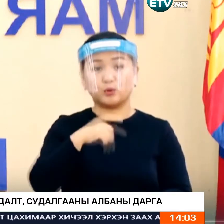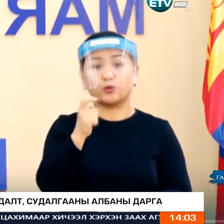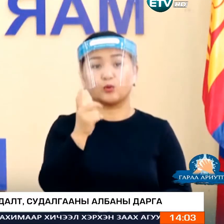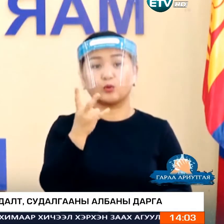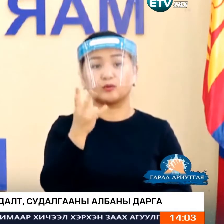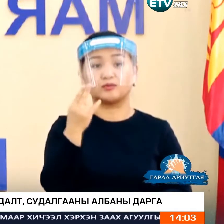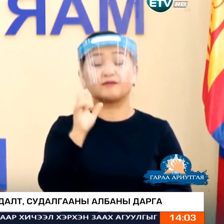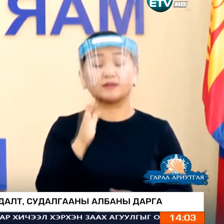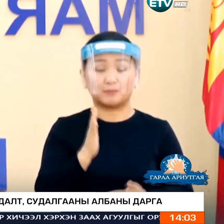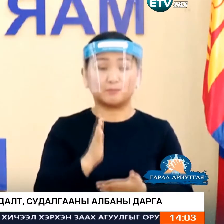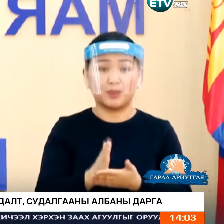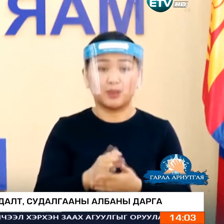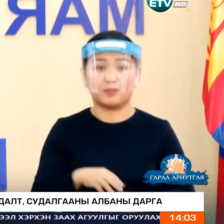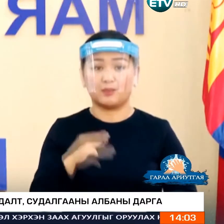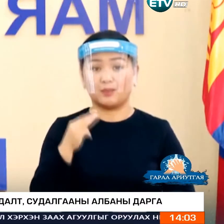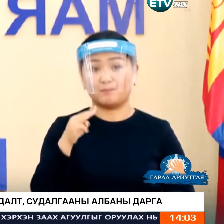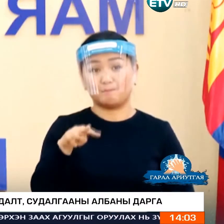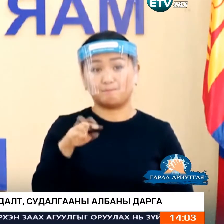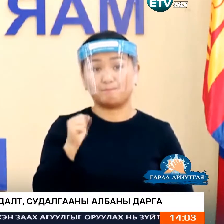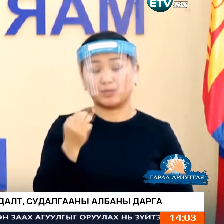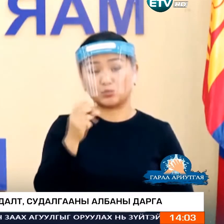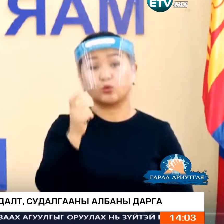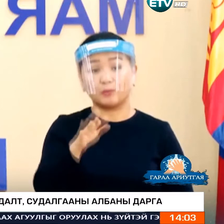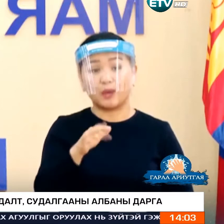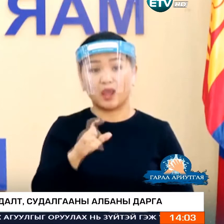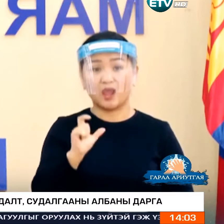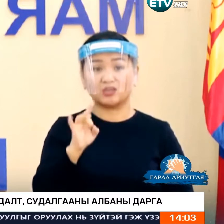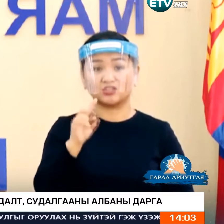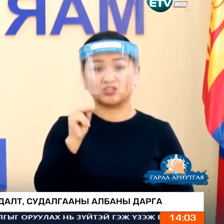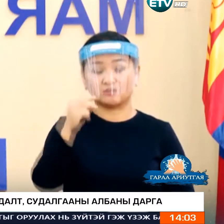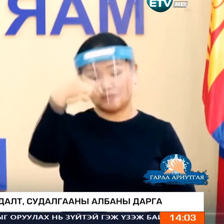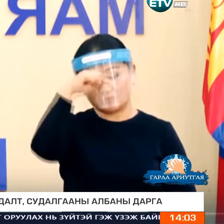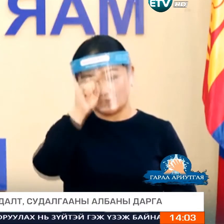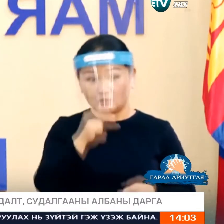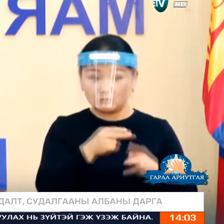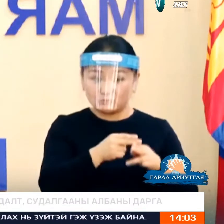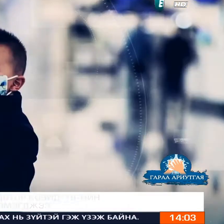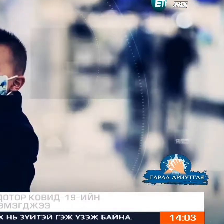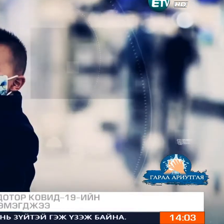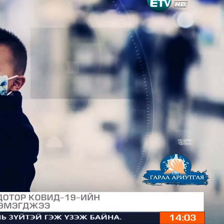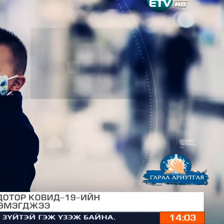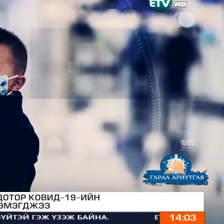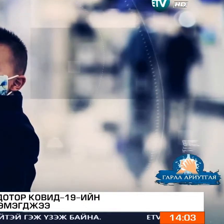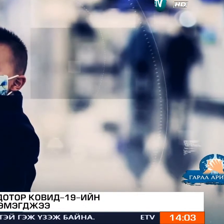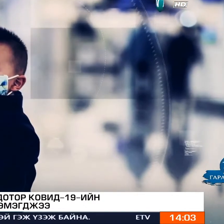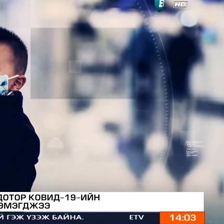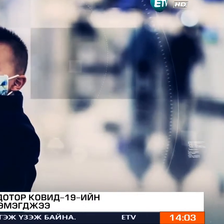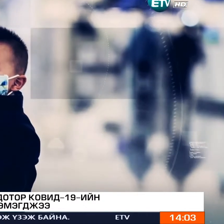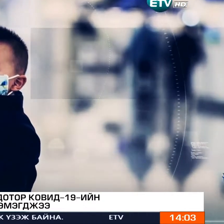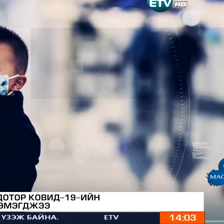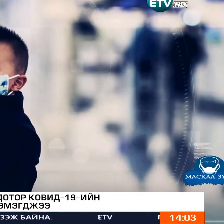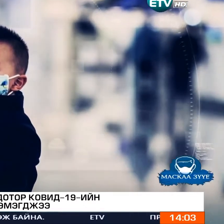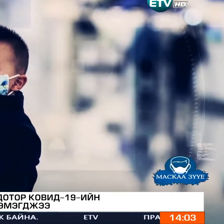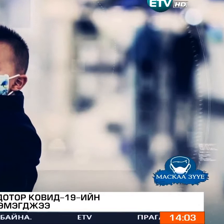бол маш хүнд байгаа. Тэгээд эрчим тэмчилгээний тасагт эмчилгээ үргэлжлэн хийгдэж байна. Коронавирусын халдвар